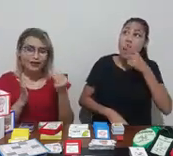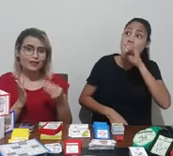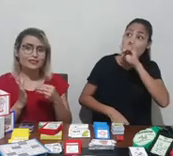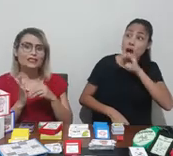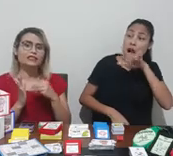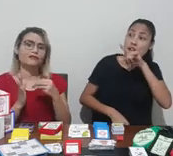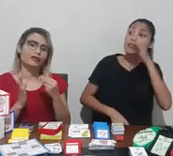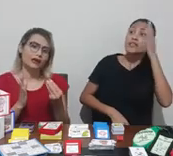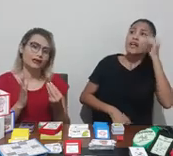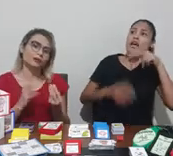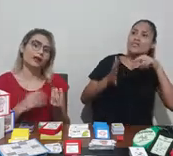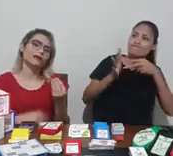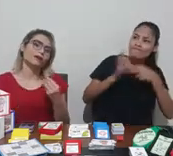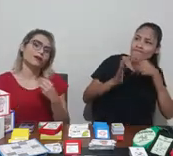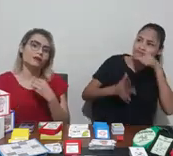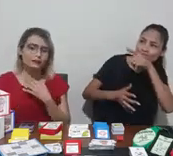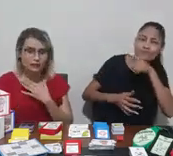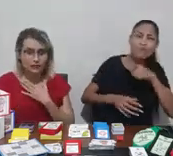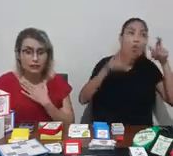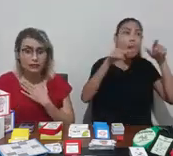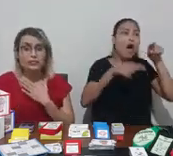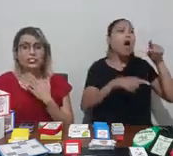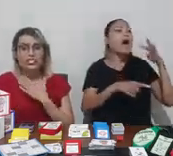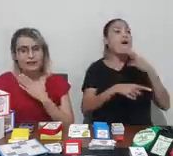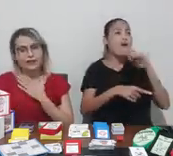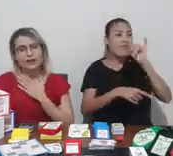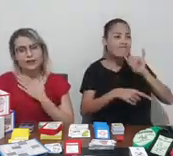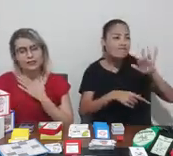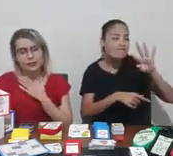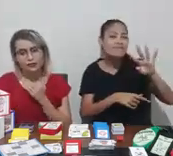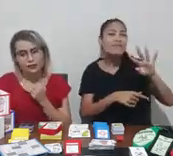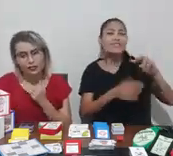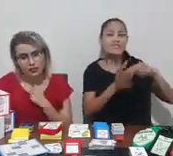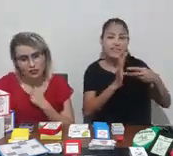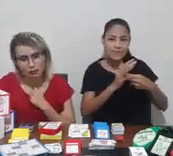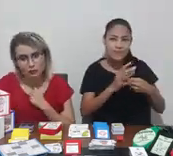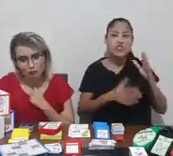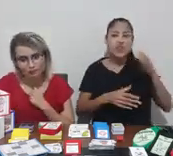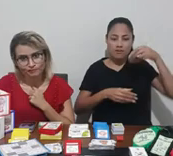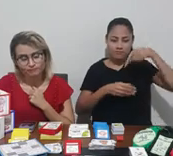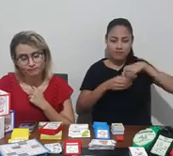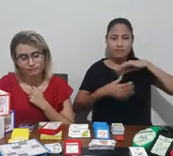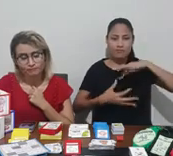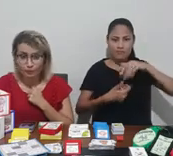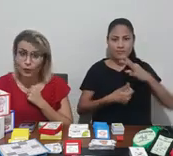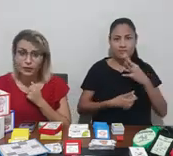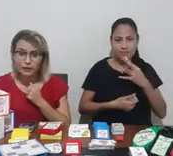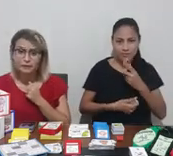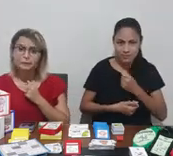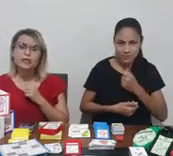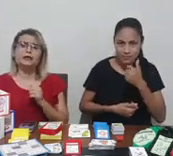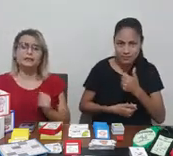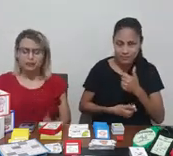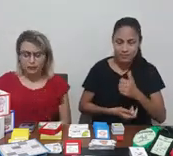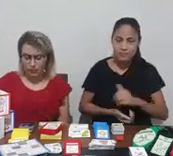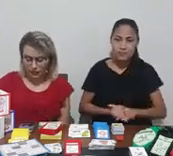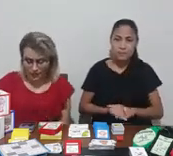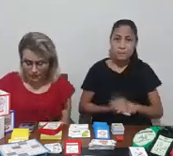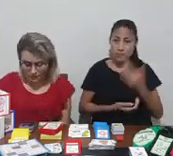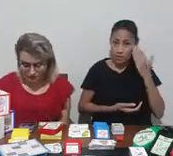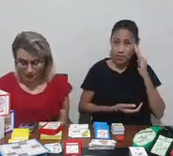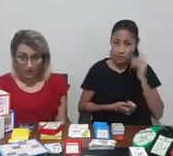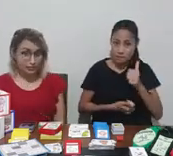a dar significado para aquilo que ele tinha já internalizado de conhecimento de mundo. Ok? Entendidos